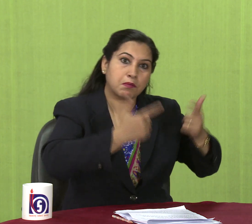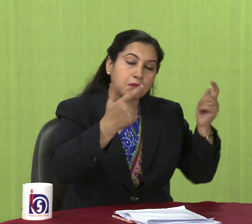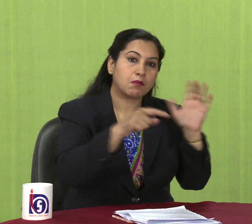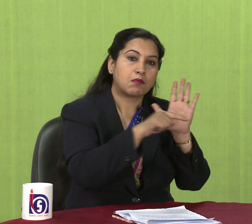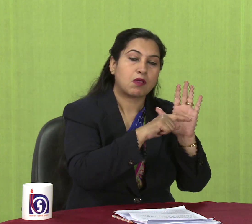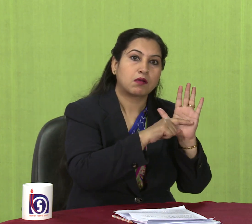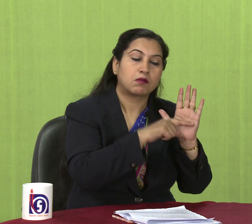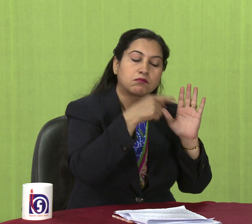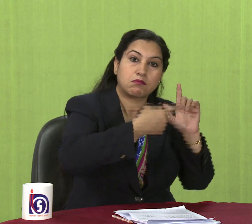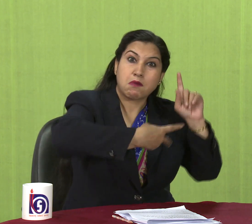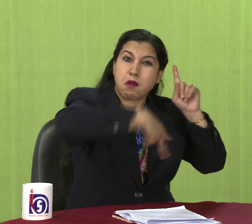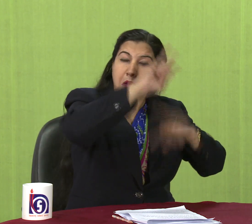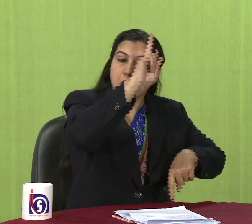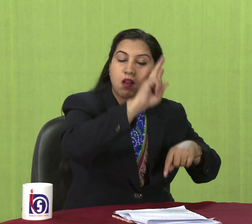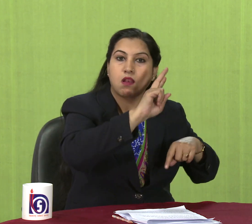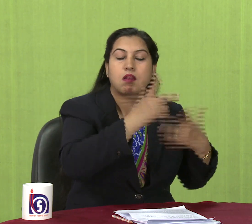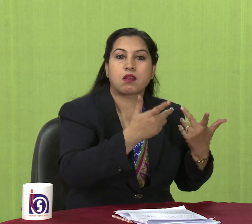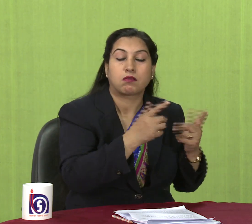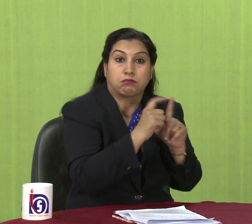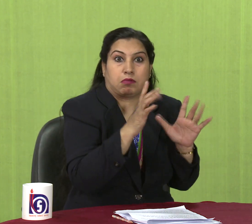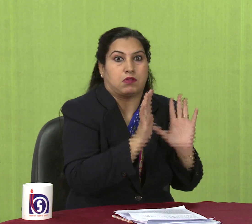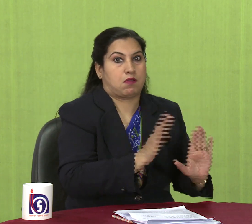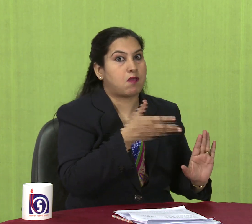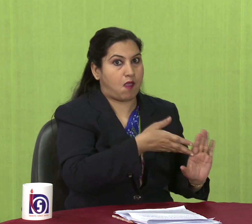100 गुना अधिक खतरनाक होता है।